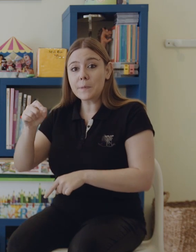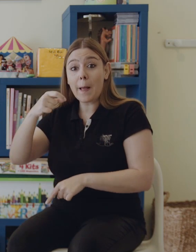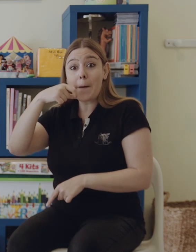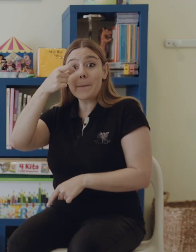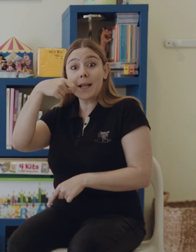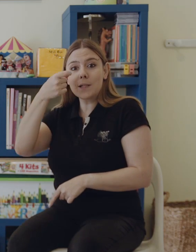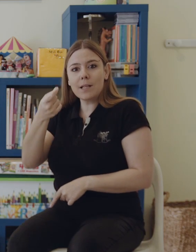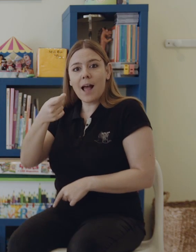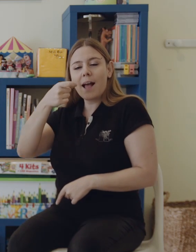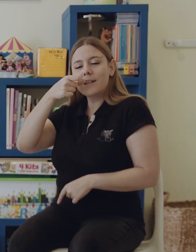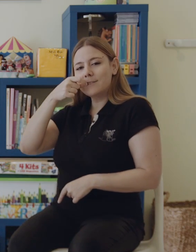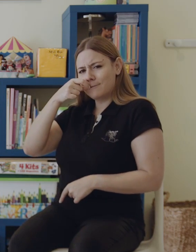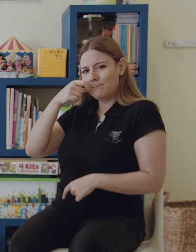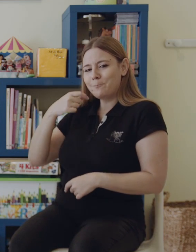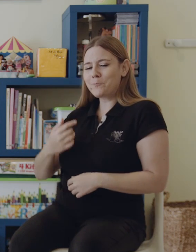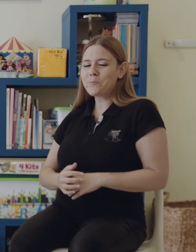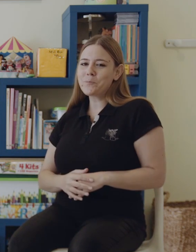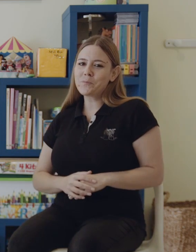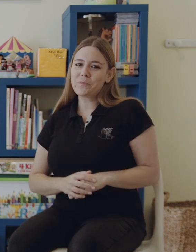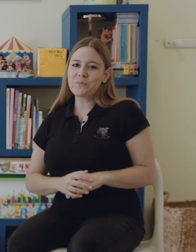um palito.